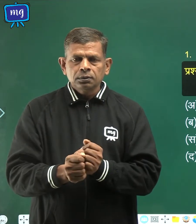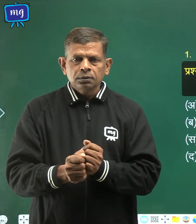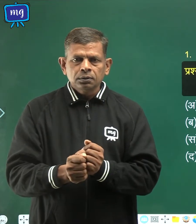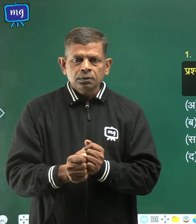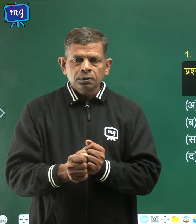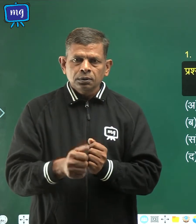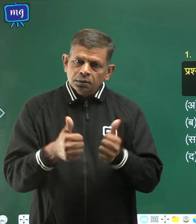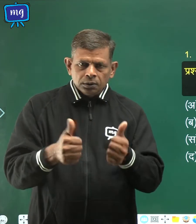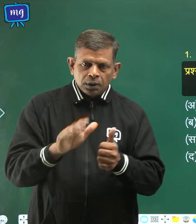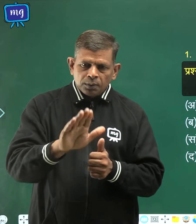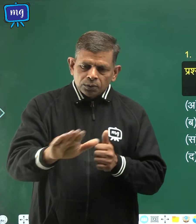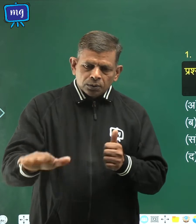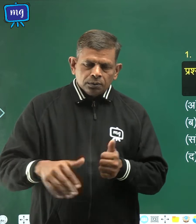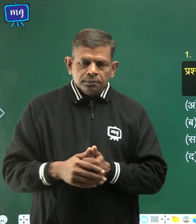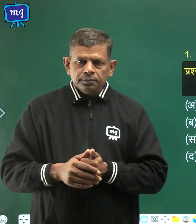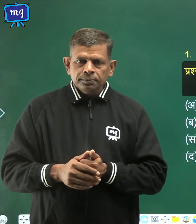ठीक है बच्चों।